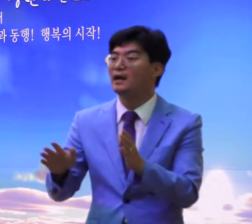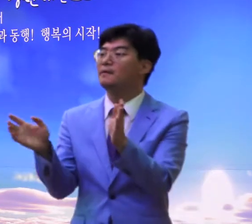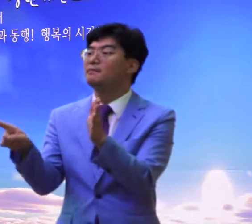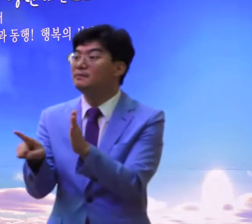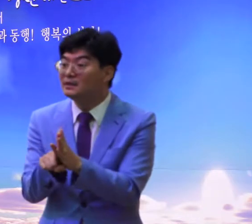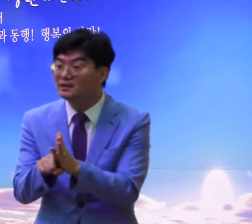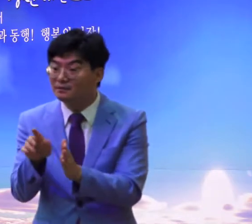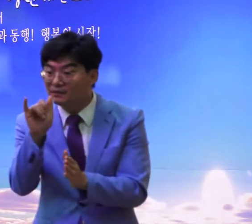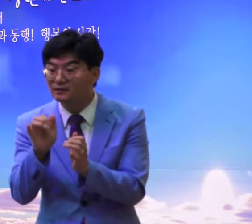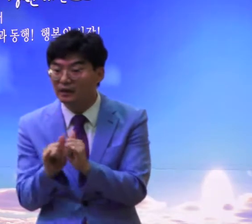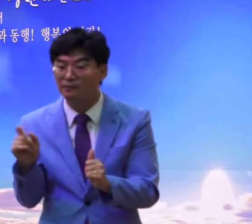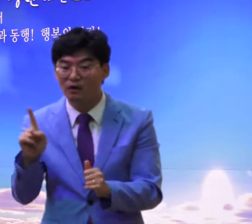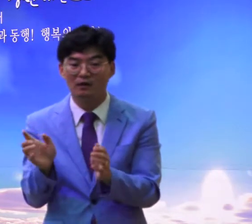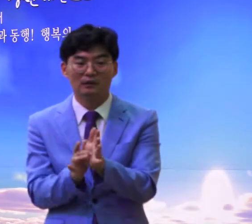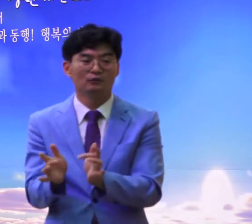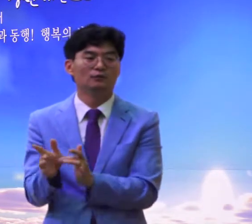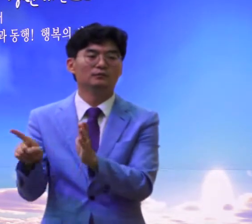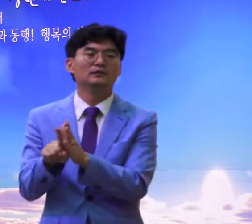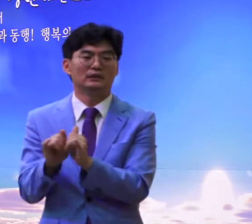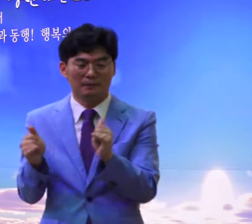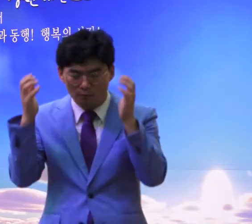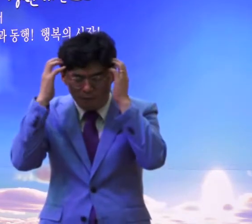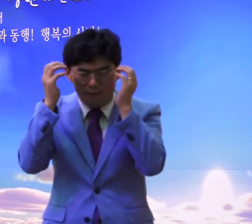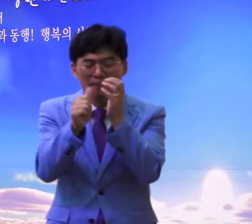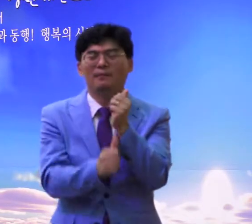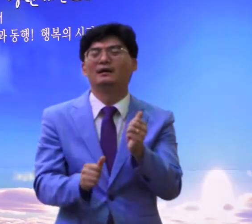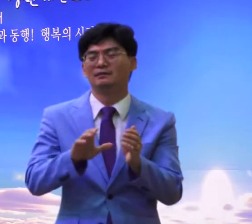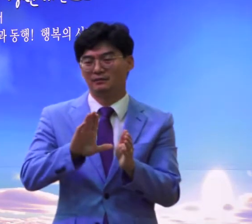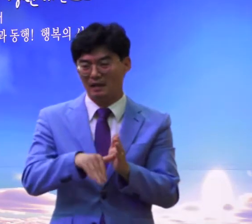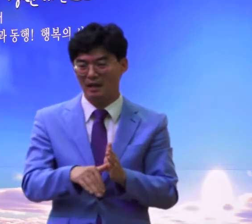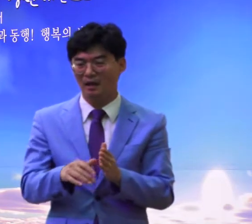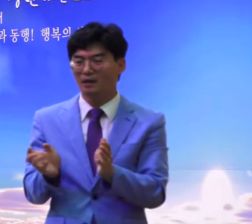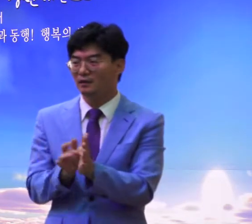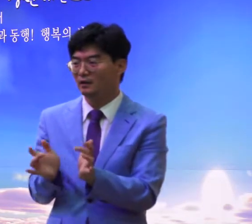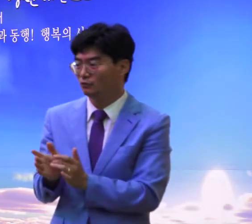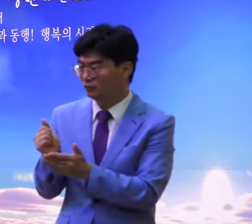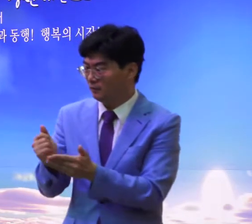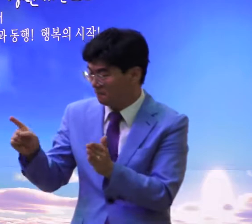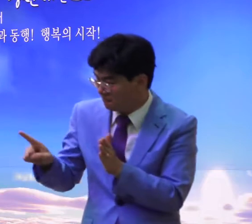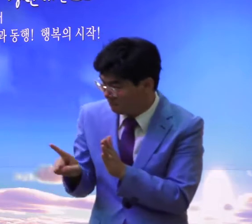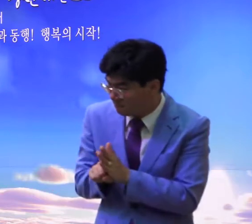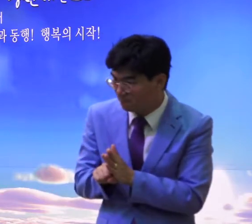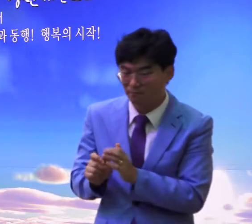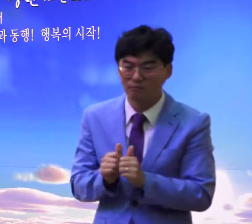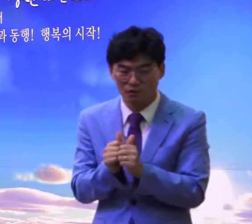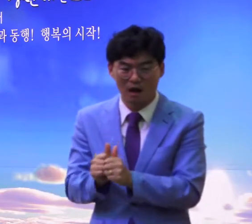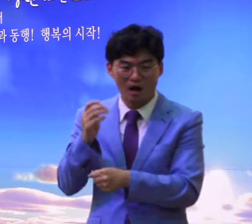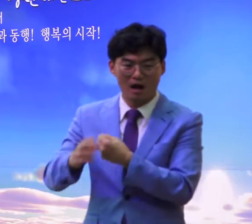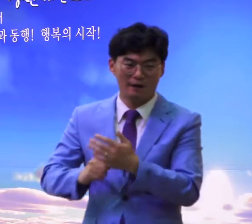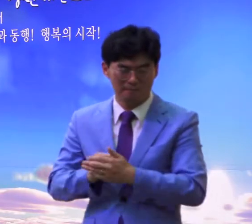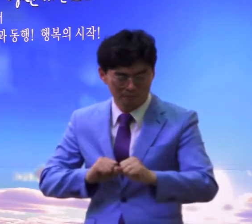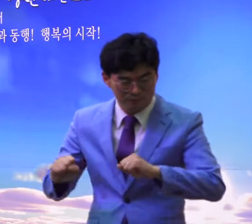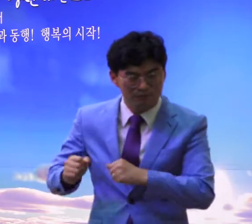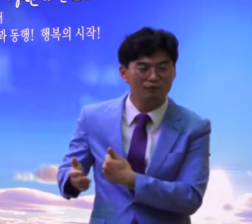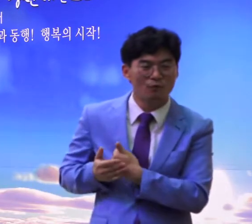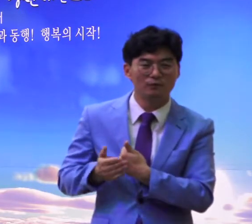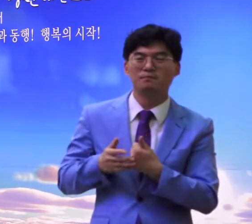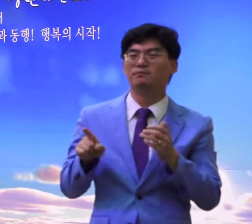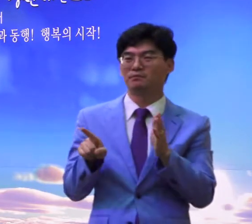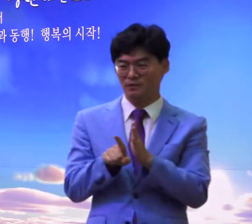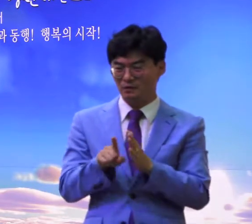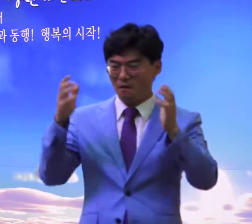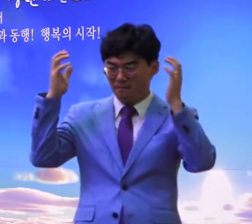계획을 믿고 하나님의 일하심을 믿고 신앙으로 모든 것을 대응합니다. 하나님 안에서 하나님 역사하신다고 믿고